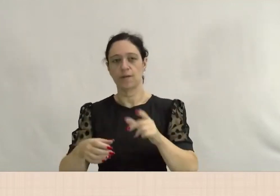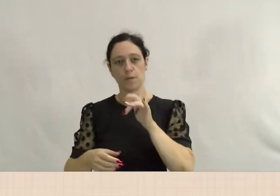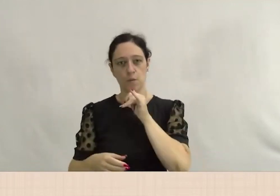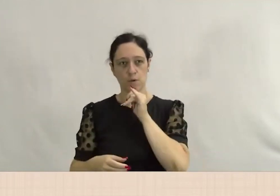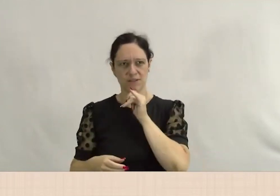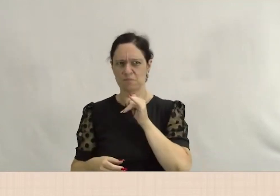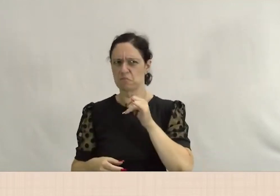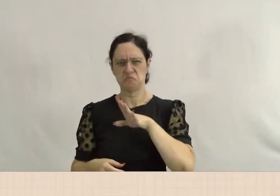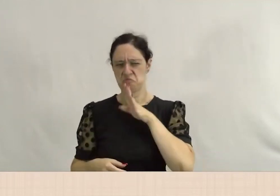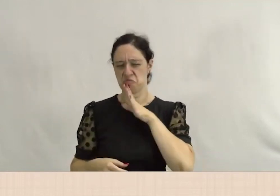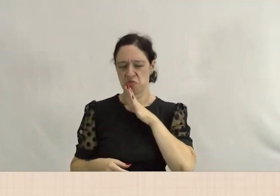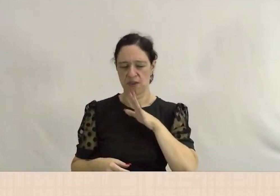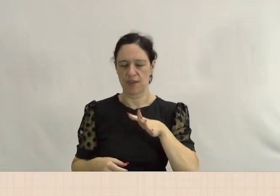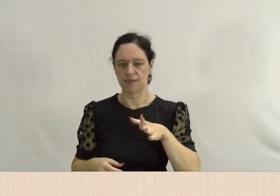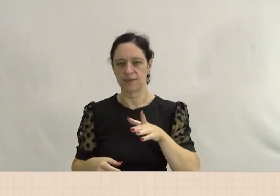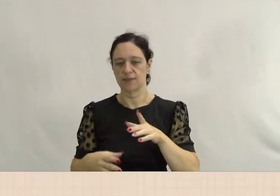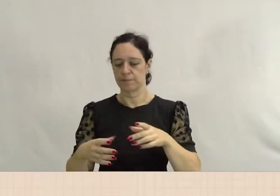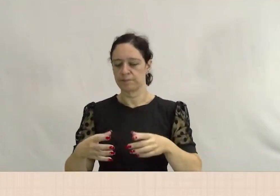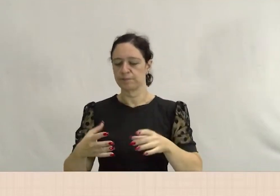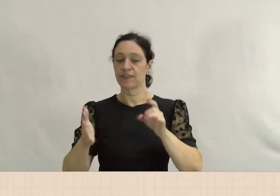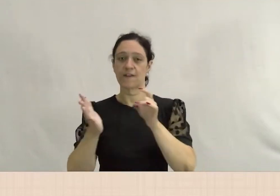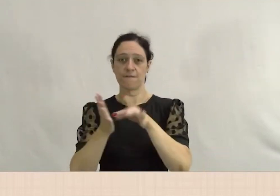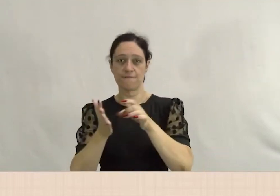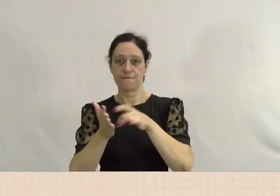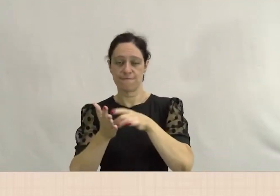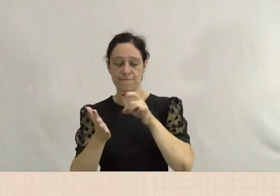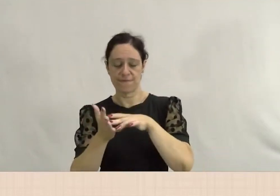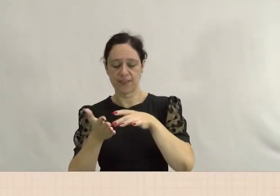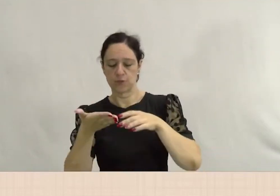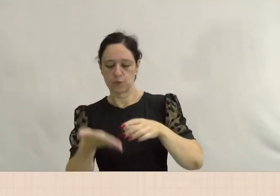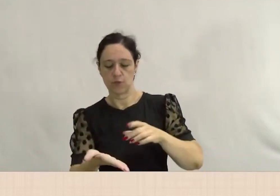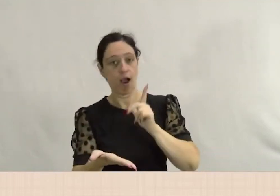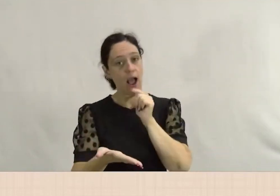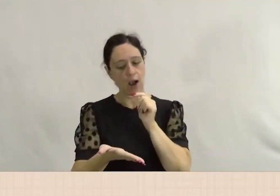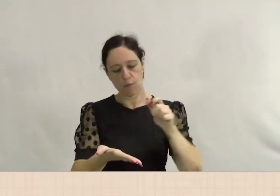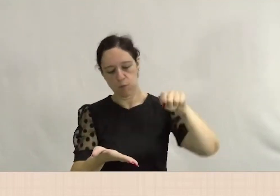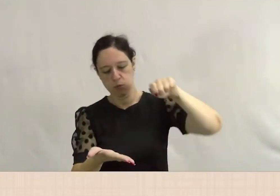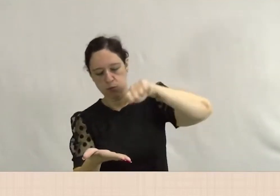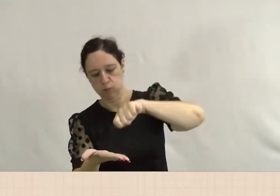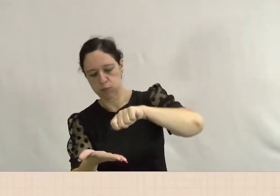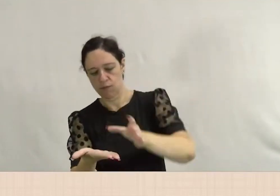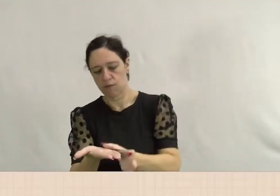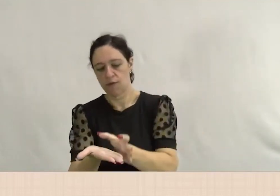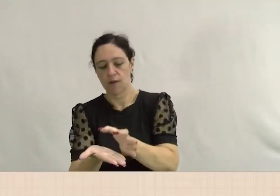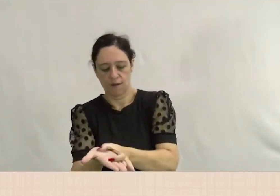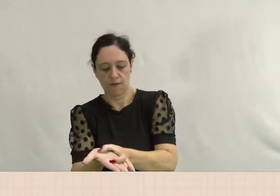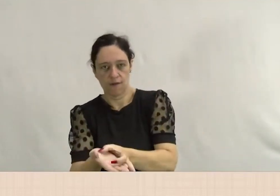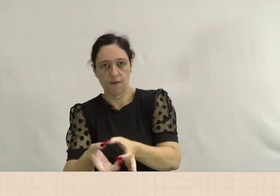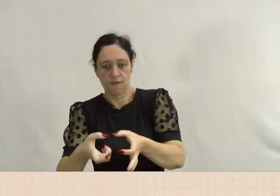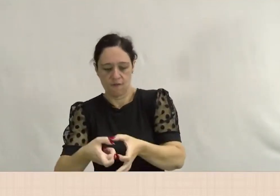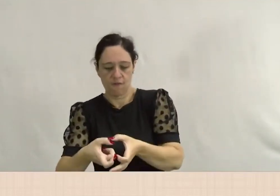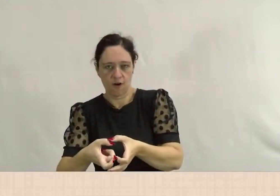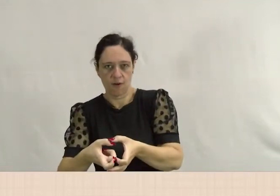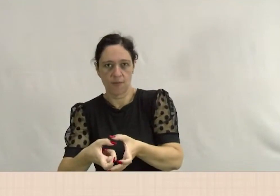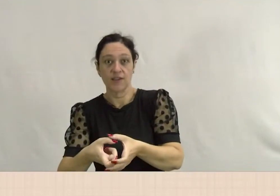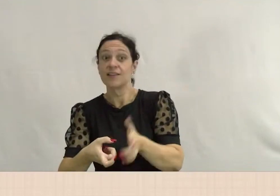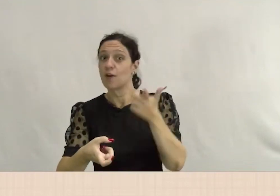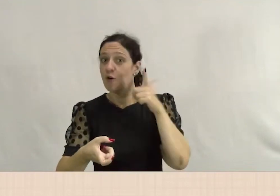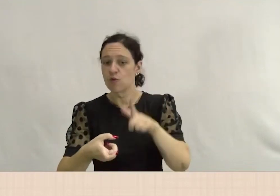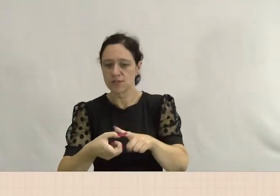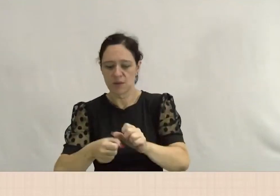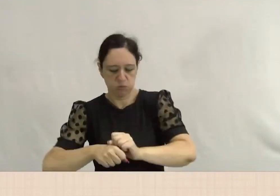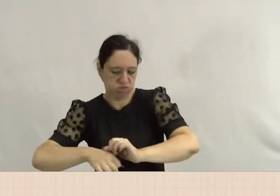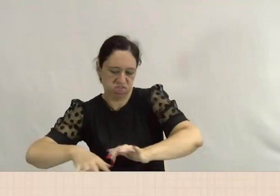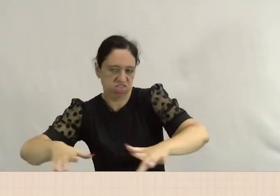Você nunca ouviu falar sobre isso? Essa tensão superficial da água que mantém uma gota sem se